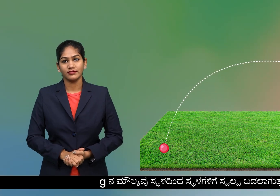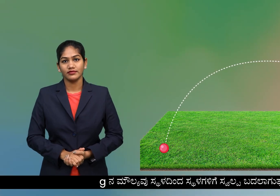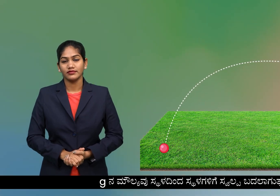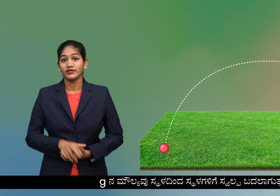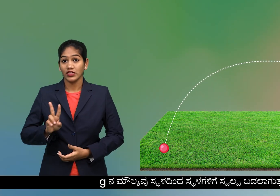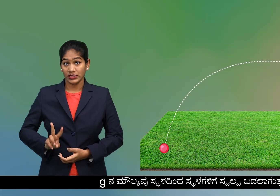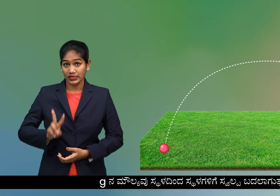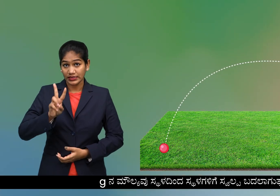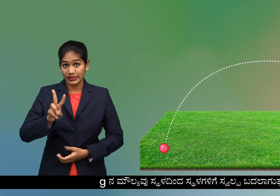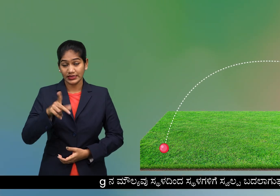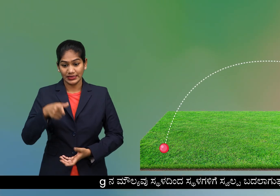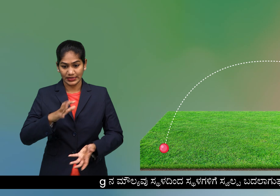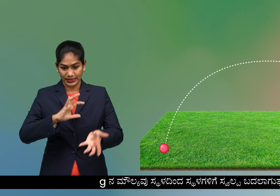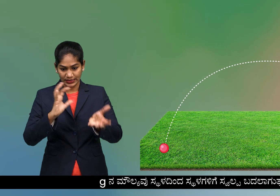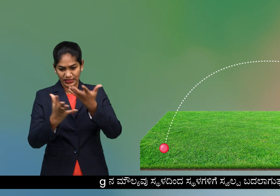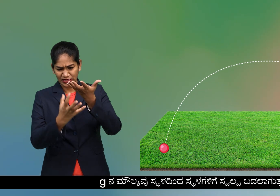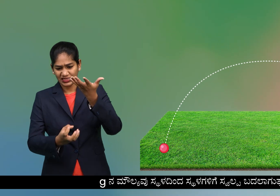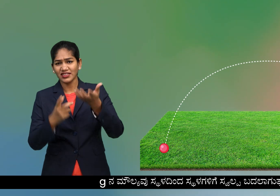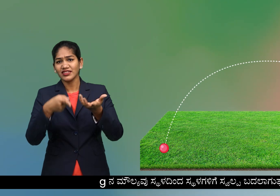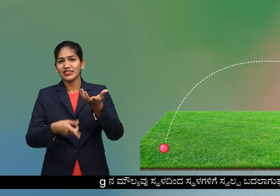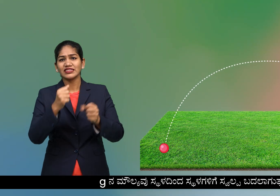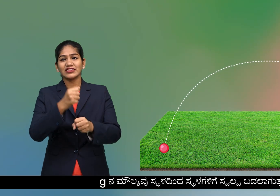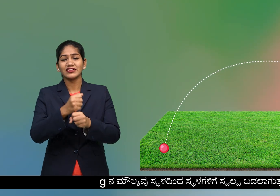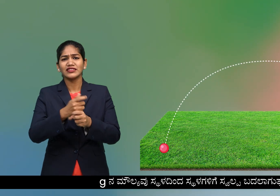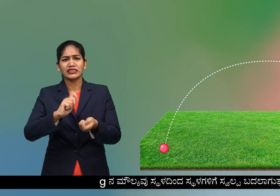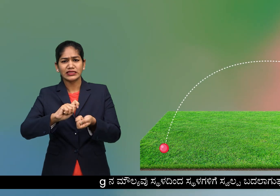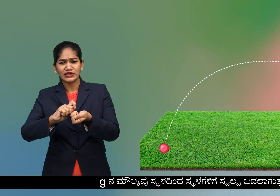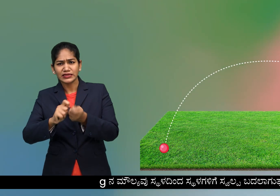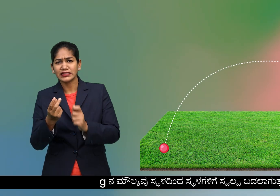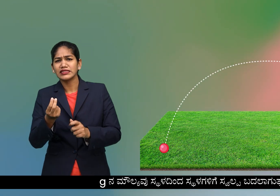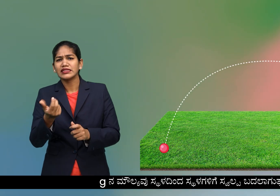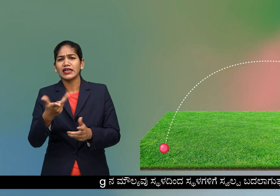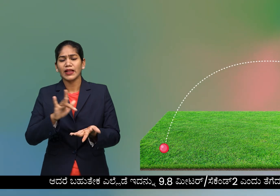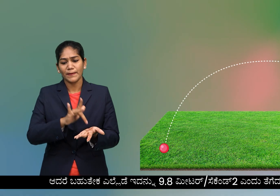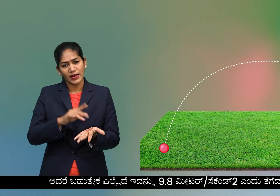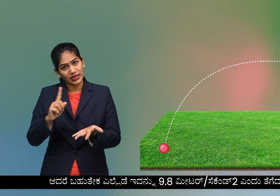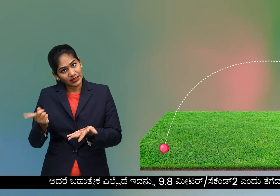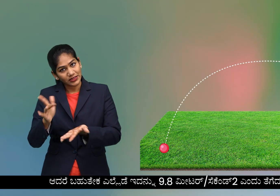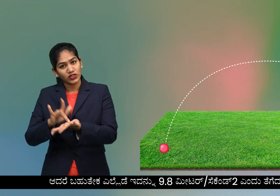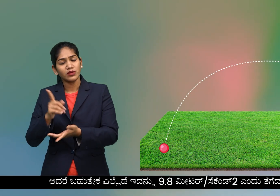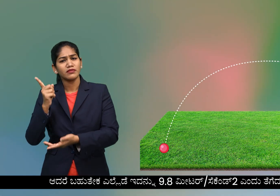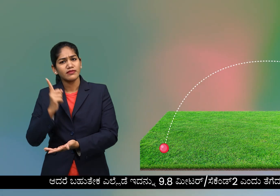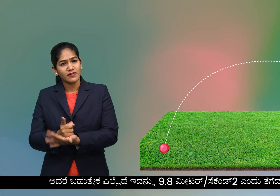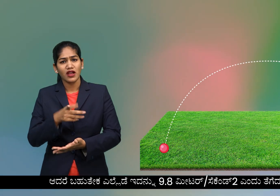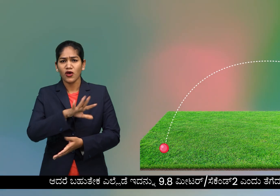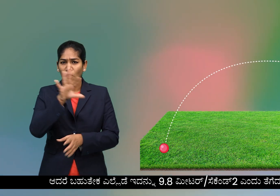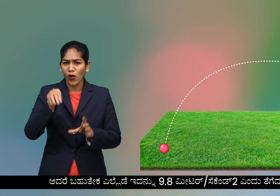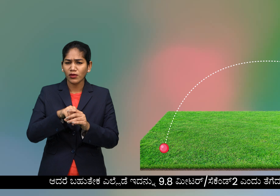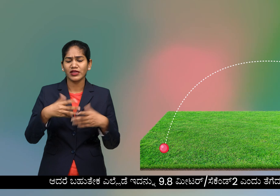ಜಿನ ಮೌಲ್ಯವು ಸ್ಥಳದಿಂದ ಸ್ಥಳಕ್ಕೆ ಸ್ವಲ್ಪ ಬದಲಾಗುತ್ತದೆ, ಆದರೆ ಬಹುತೇಕ ಎಲ್ಲೆಡೆ